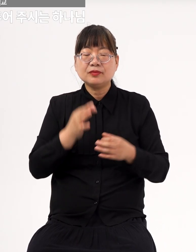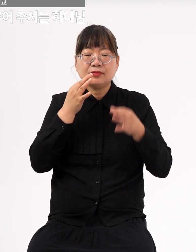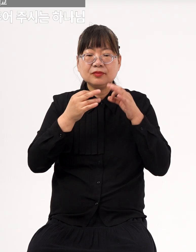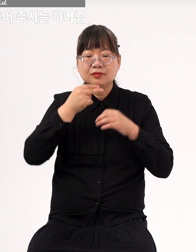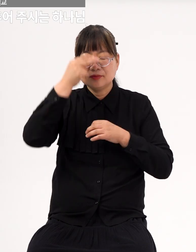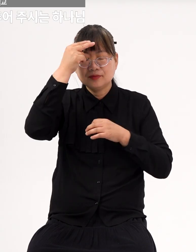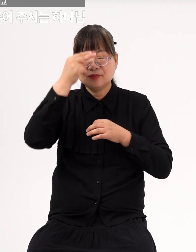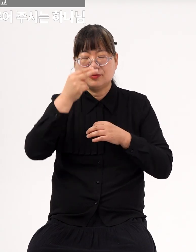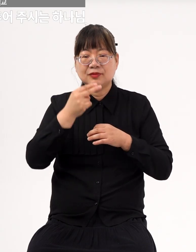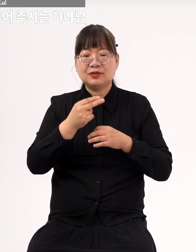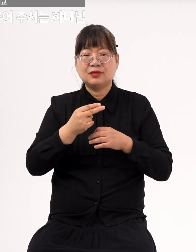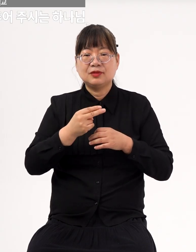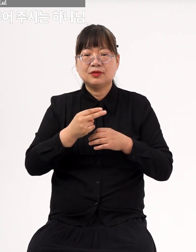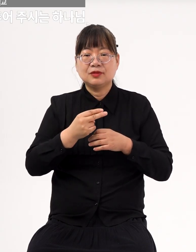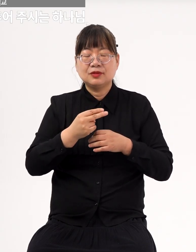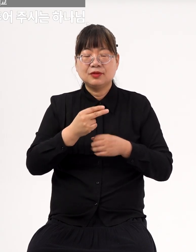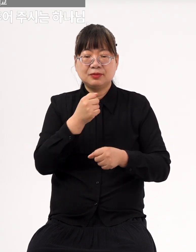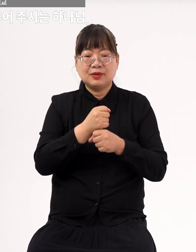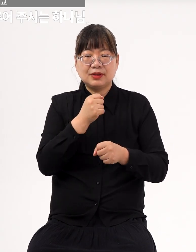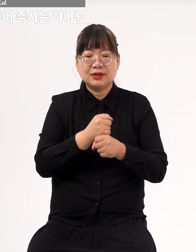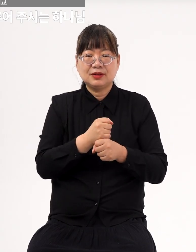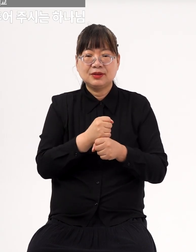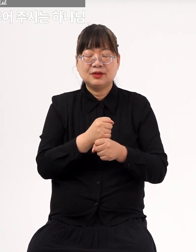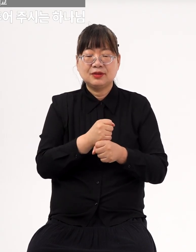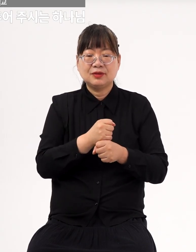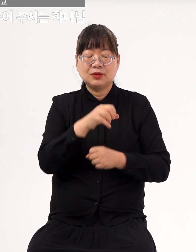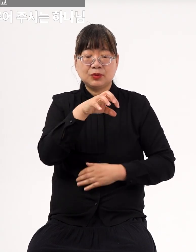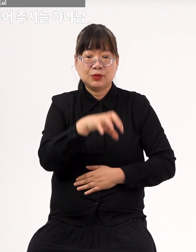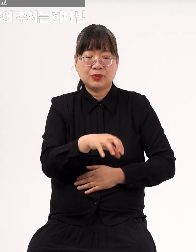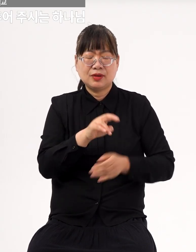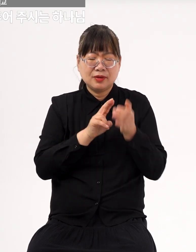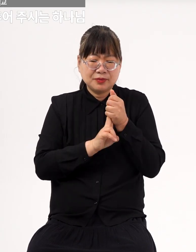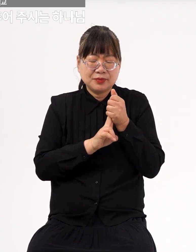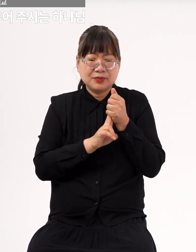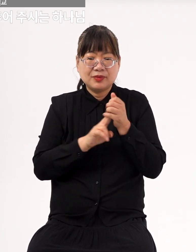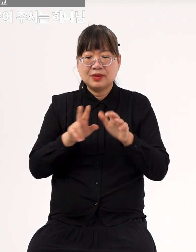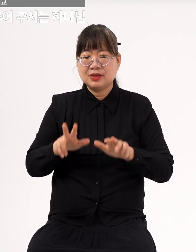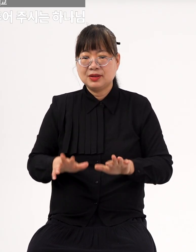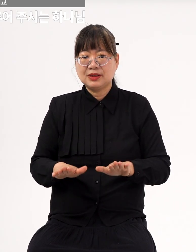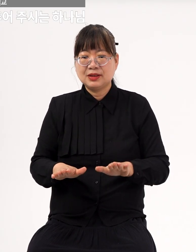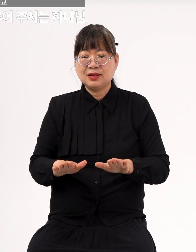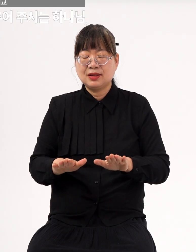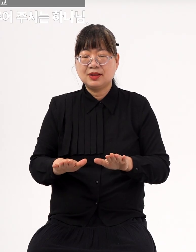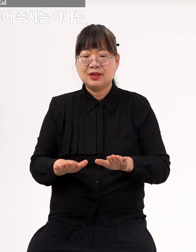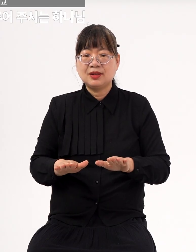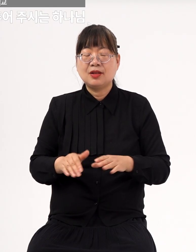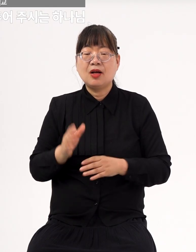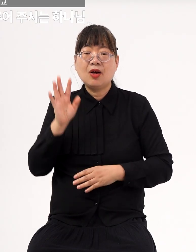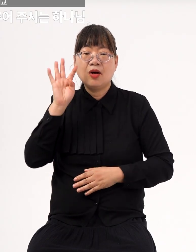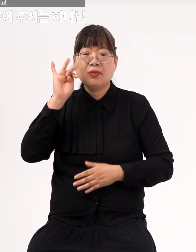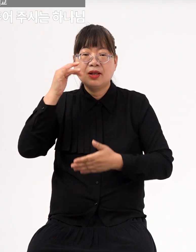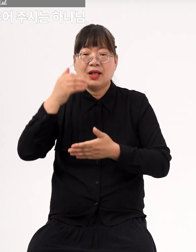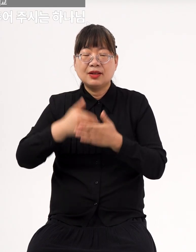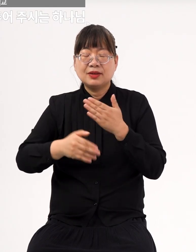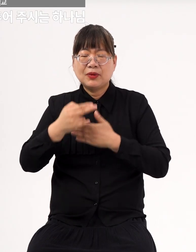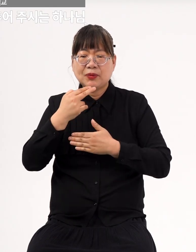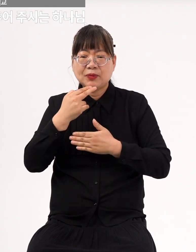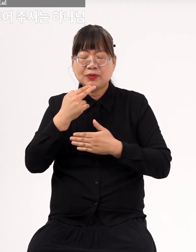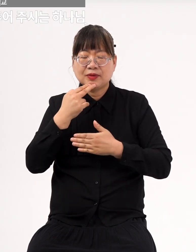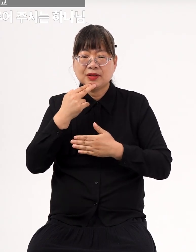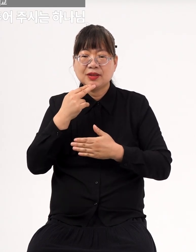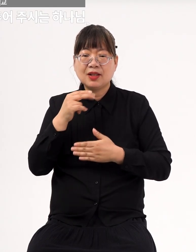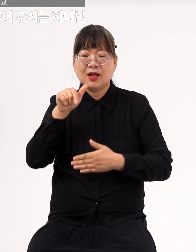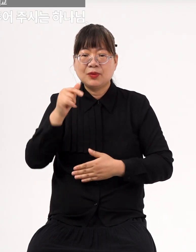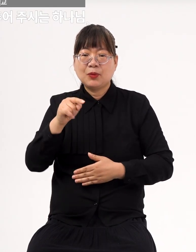포도주 짜는 틀 안에 숨어서 이제 얼마 남지 않은 곡식 마저